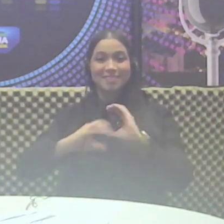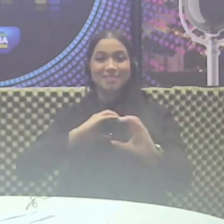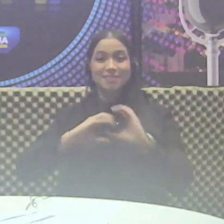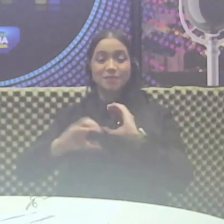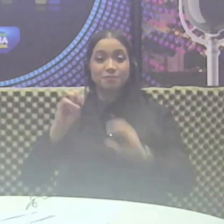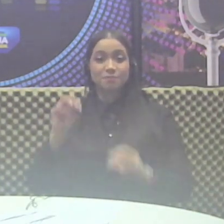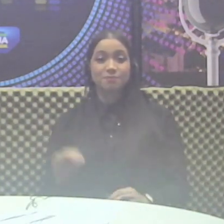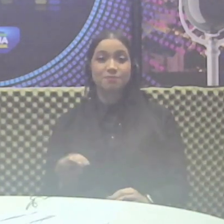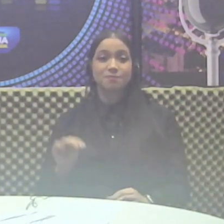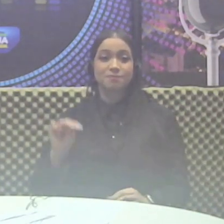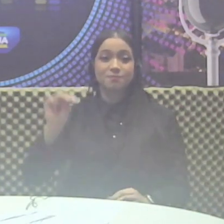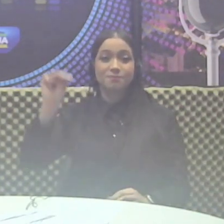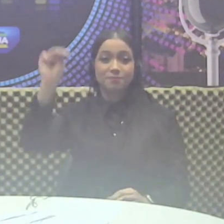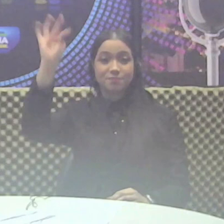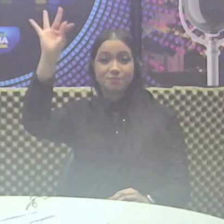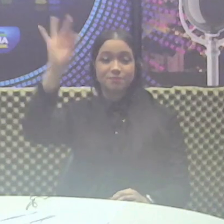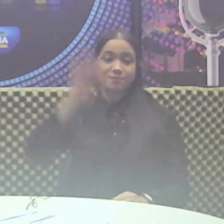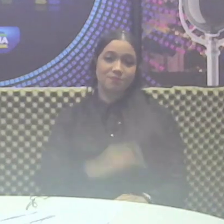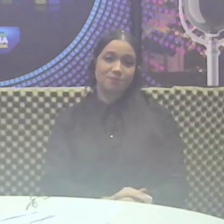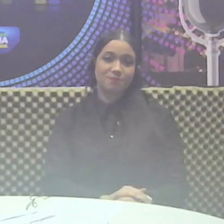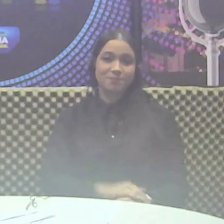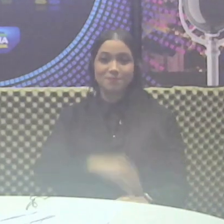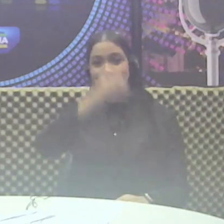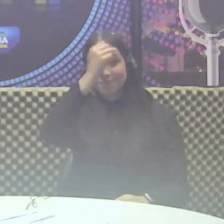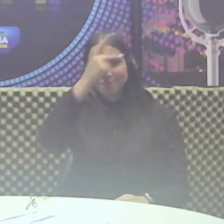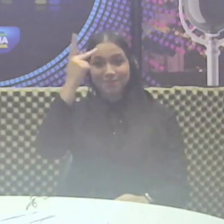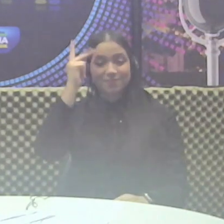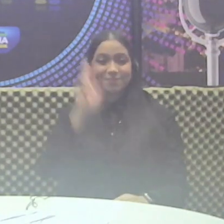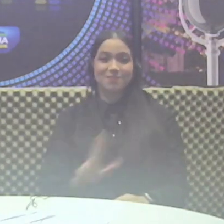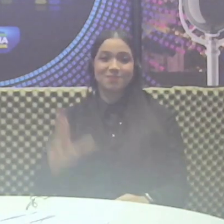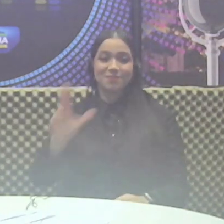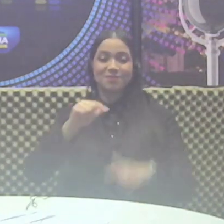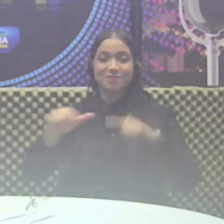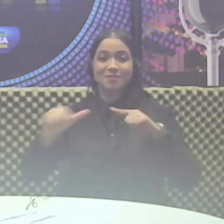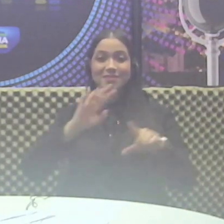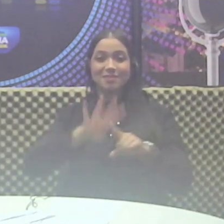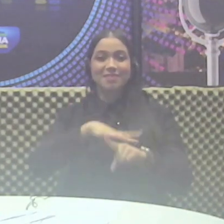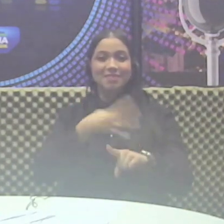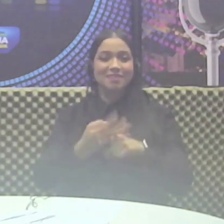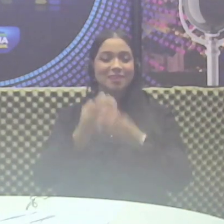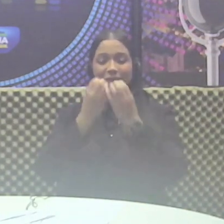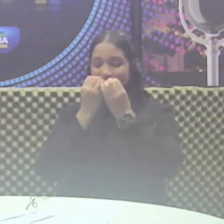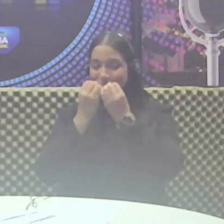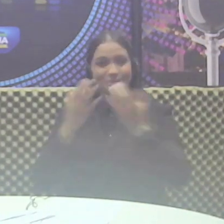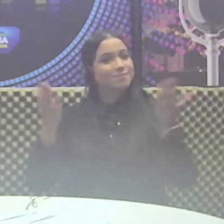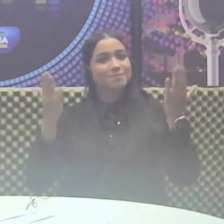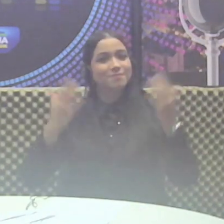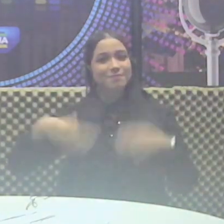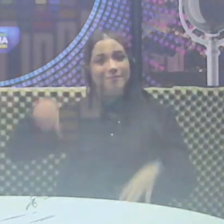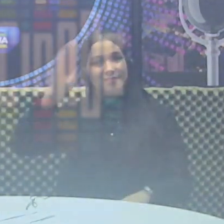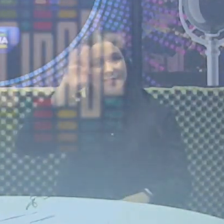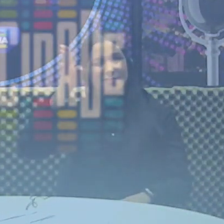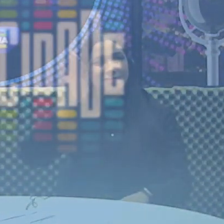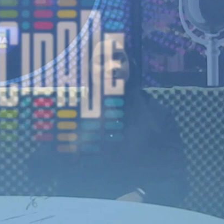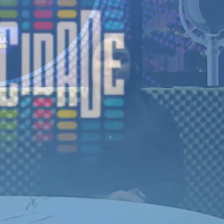e Comunicação, Marco Túlio de Castro Kalimann. Prefeitura de Uberlândia, fazer mais, fazer